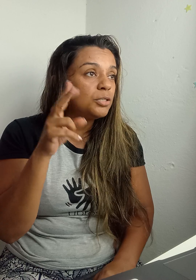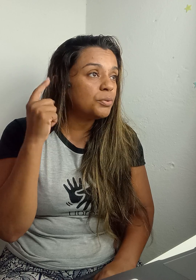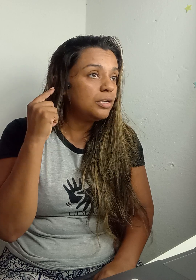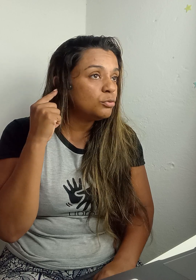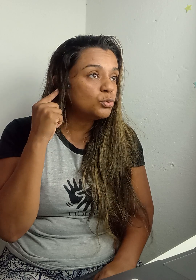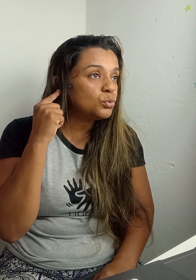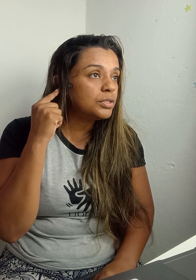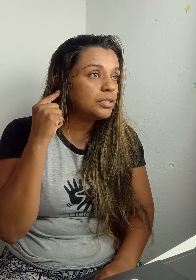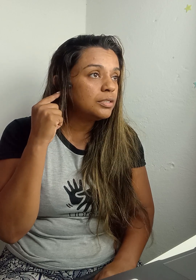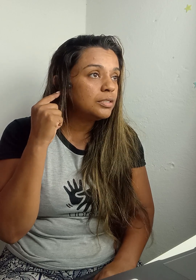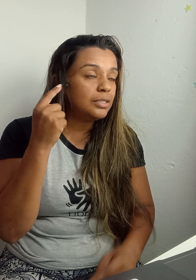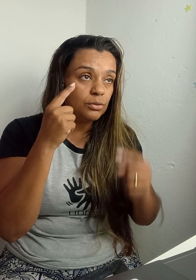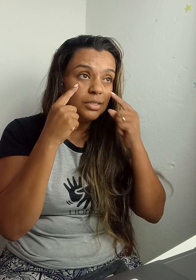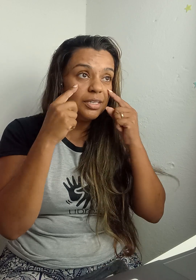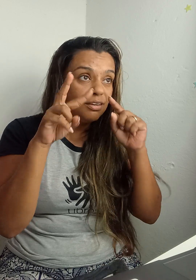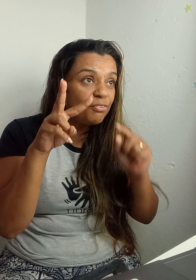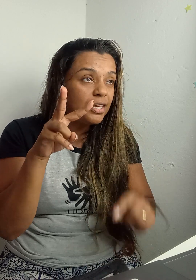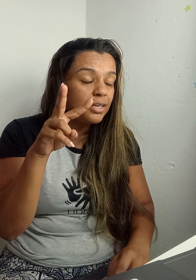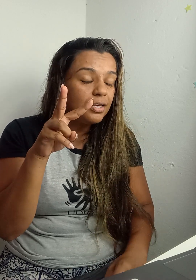porque ele não escuta. Então, ele tem que ver.